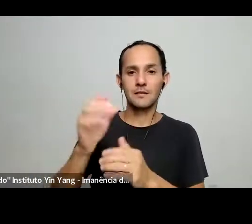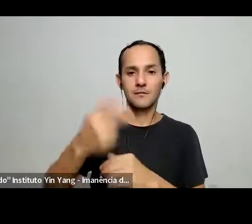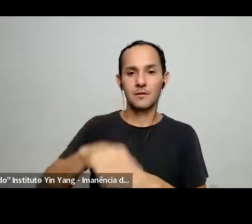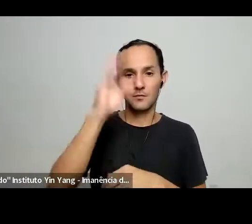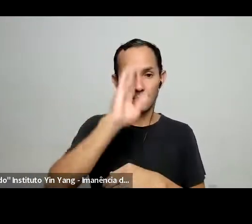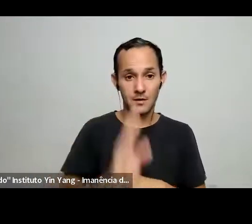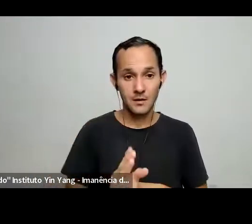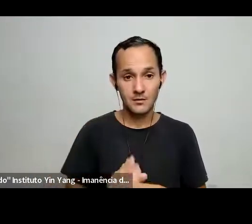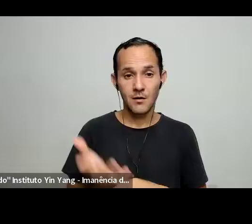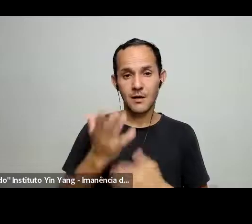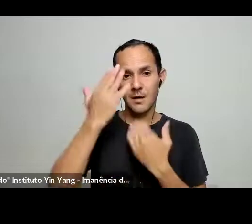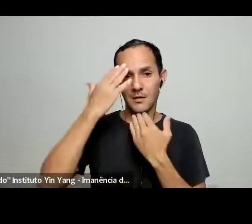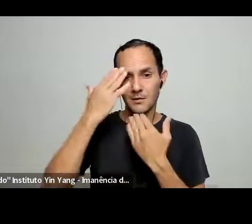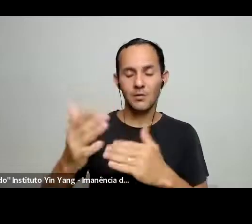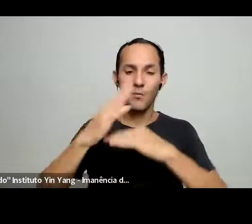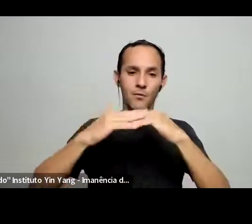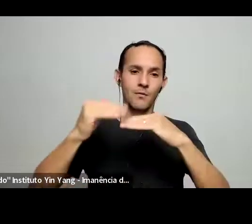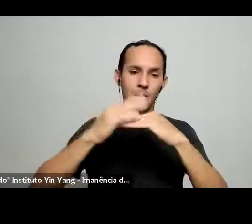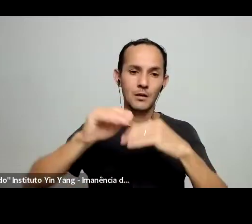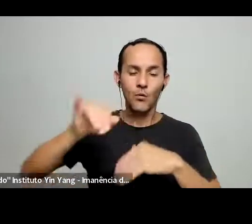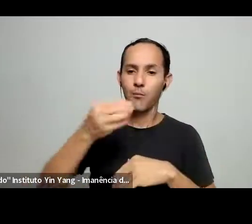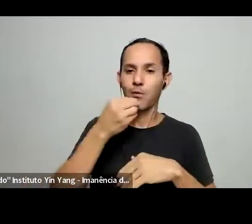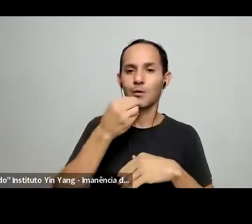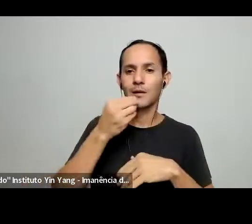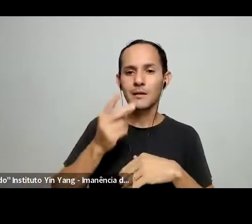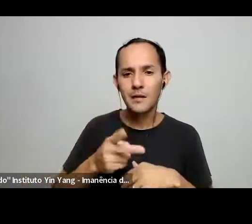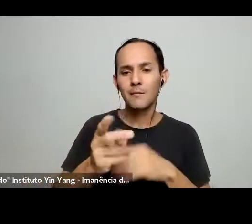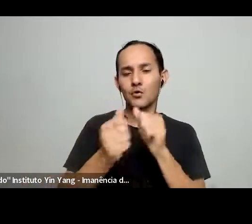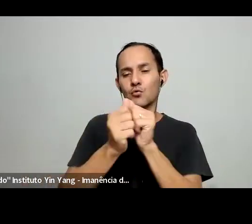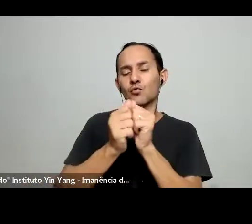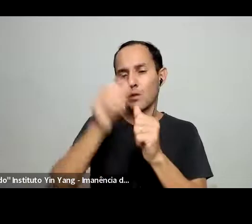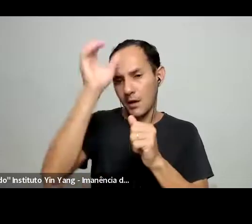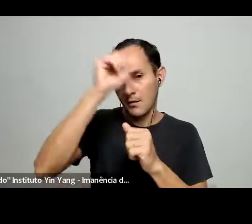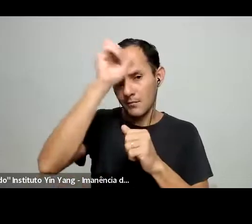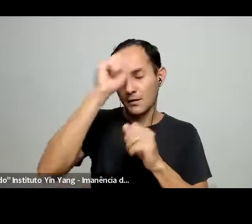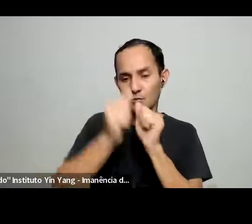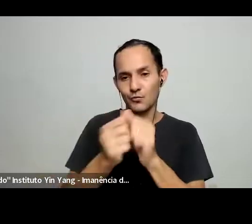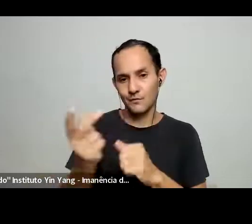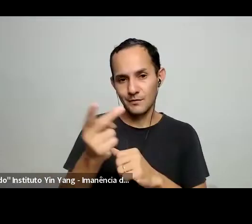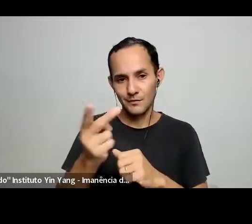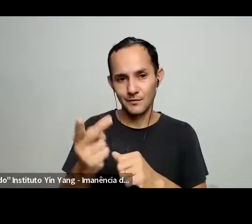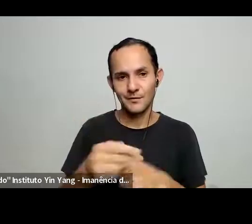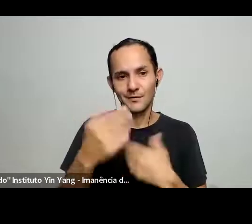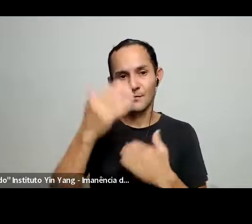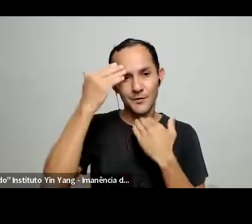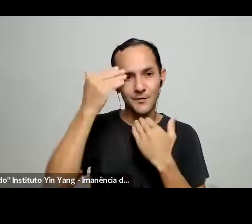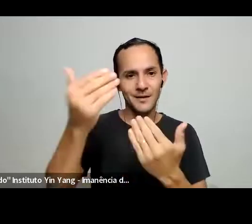Brasil. Agradeço o carinho e a oportunidade de estar sempre aprendendo um pouquinho mais com vocês. Muito obrigada.